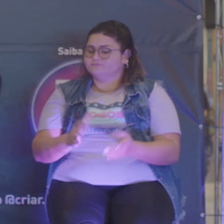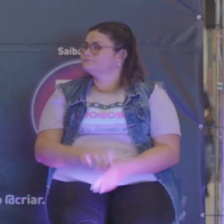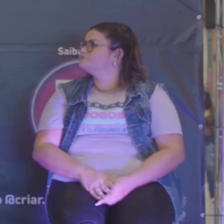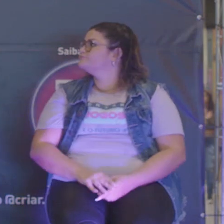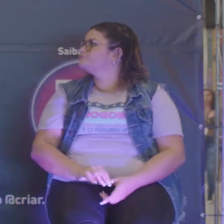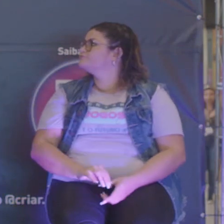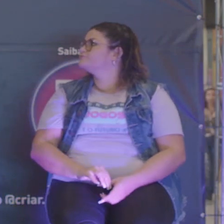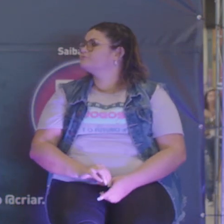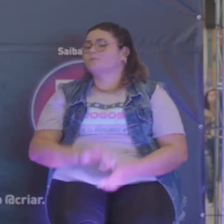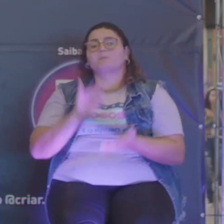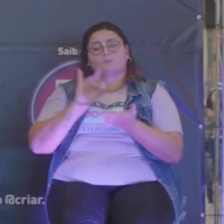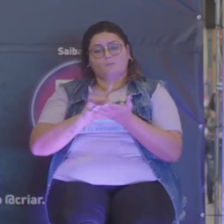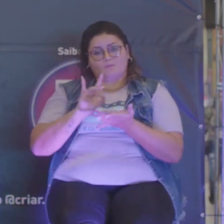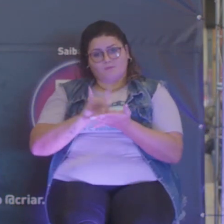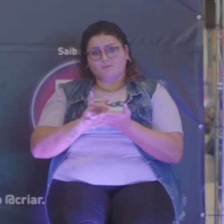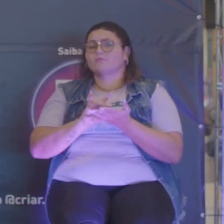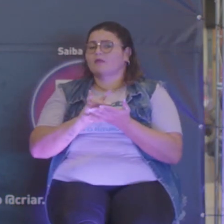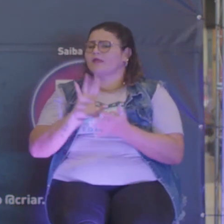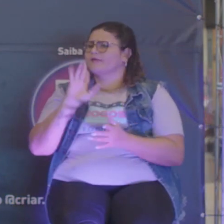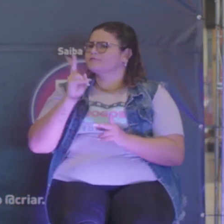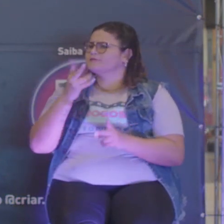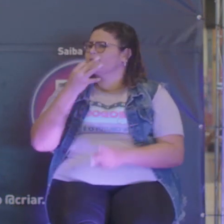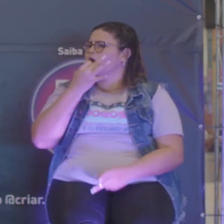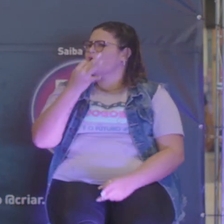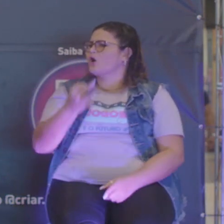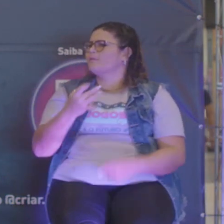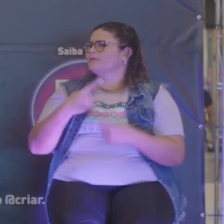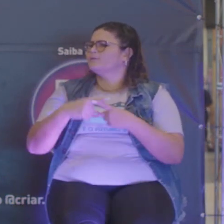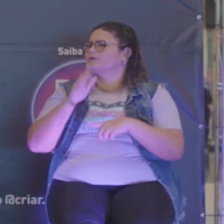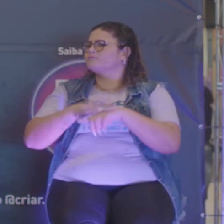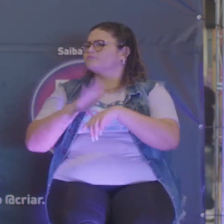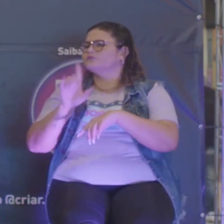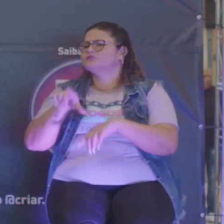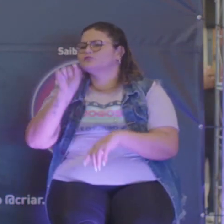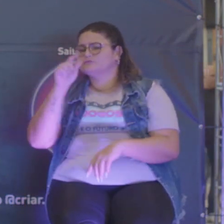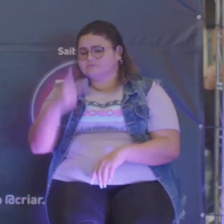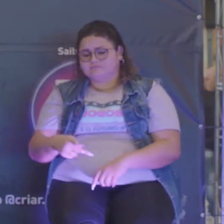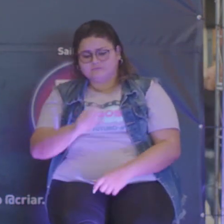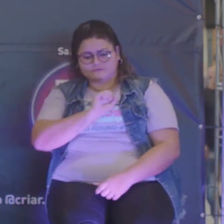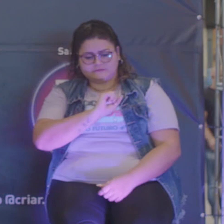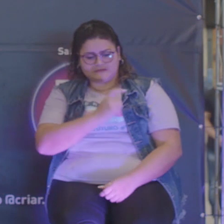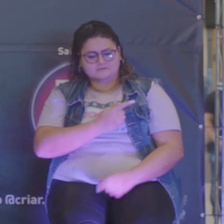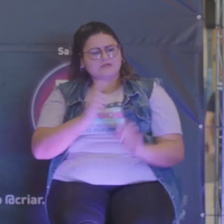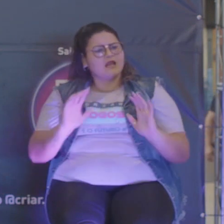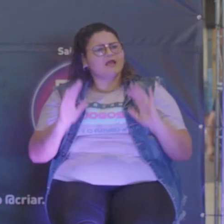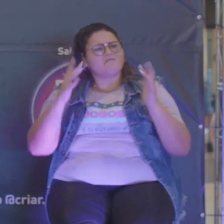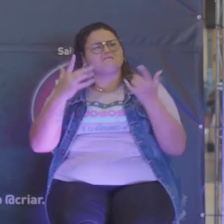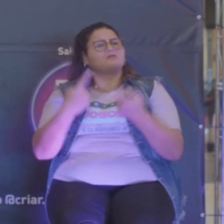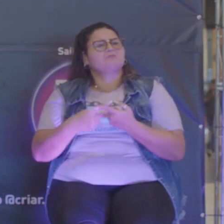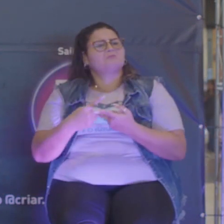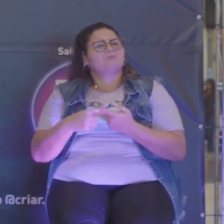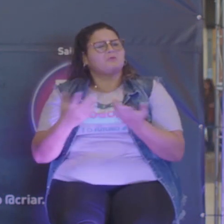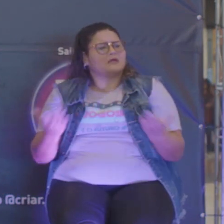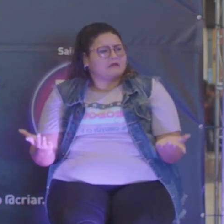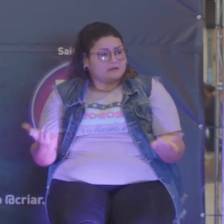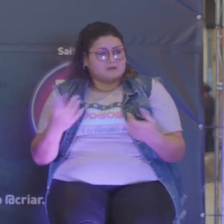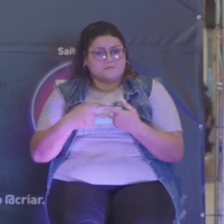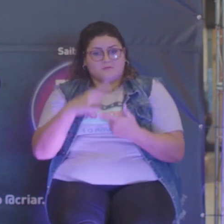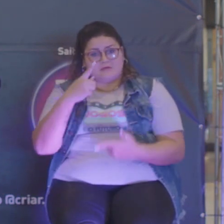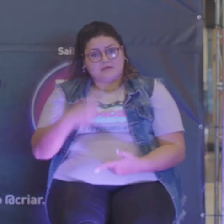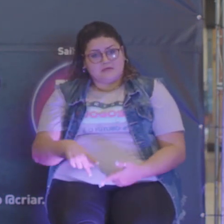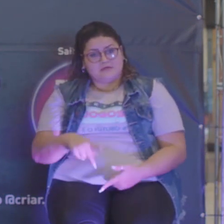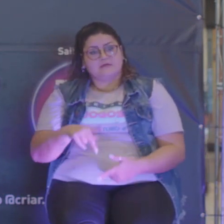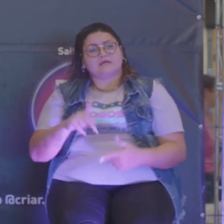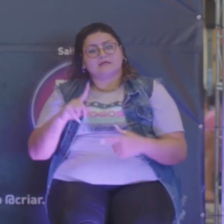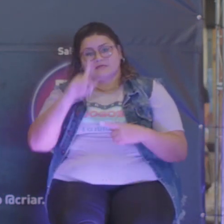É verdade. Eu gosto sempre de comentar por que a gente escolhe São Gonçalo para fazer esses eventos, né? São Gonçalo é celeiro